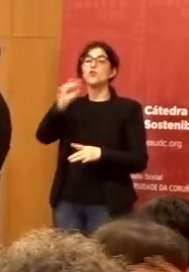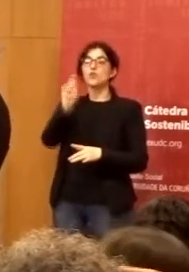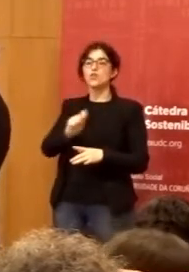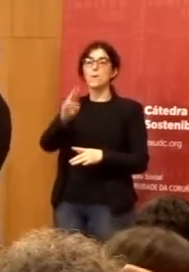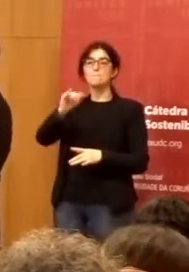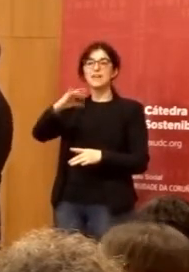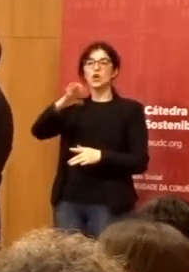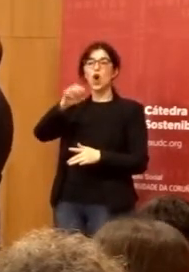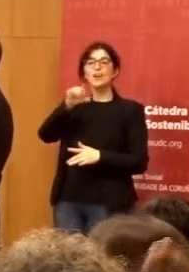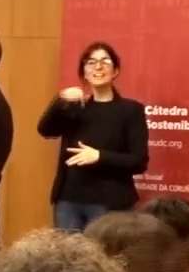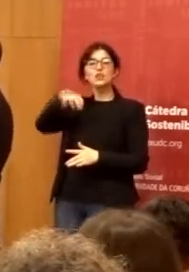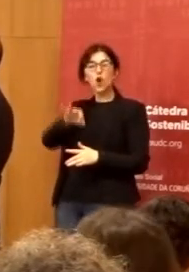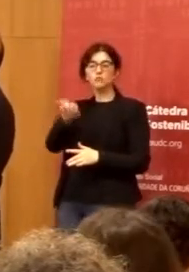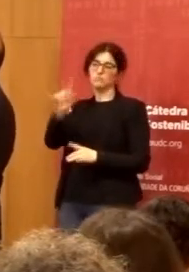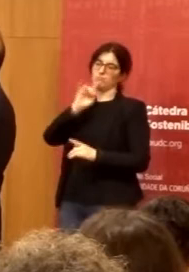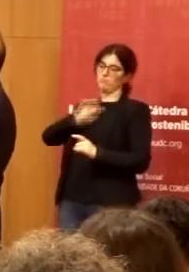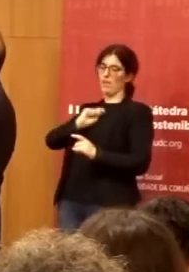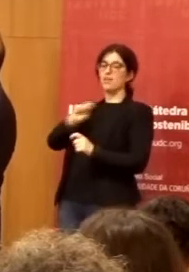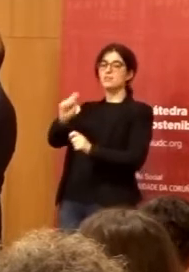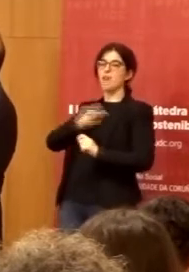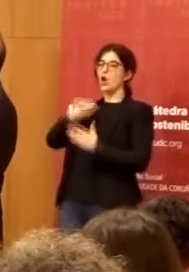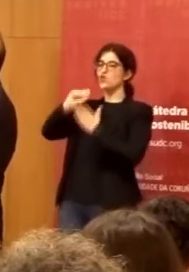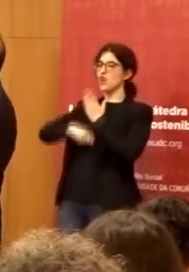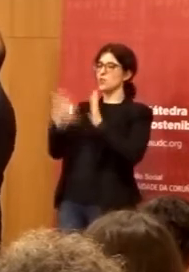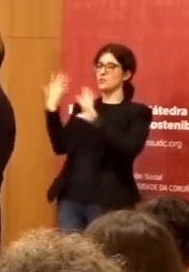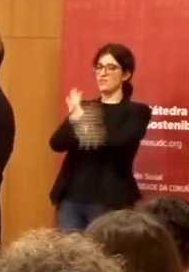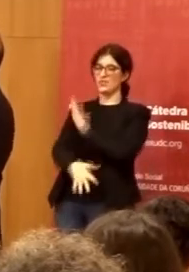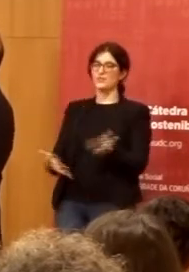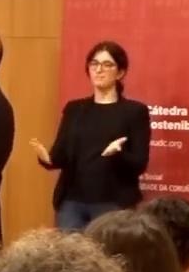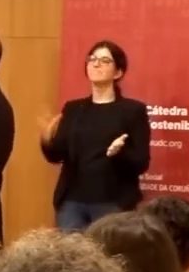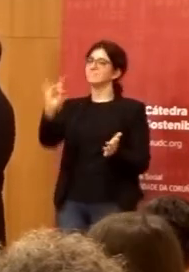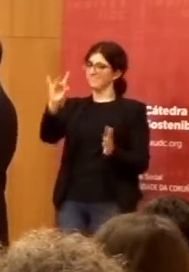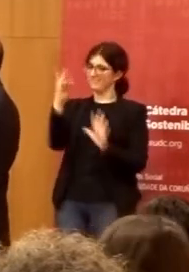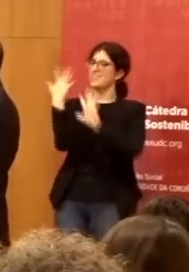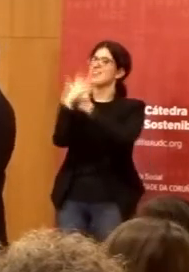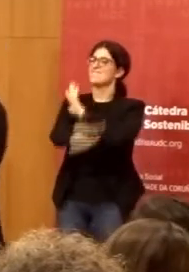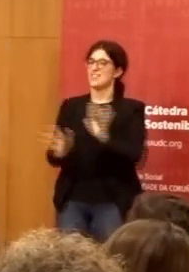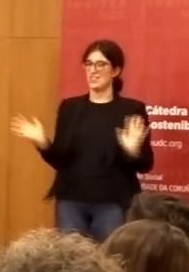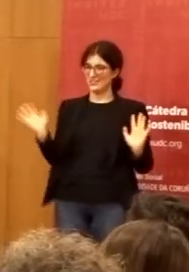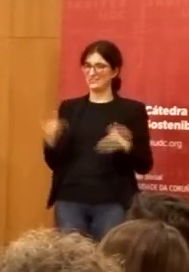Picolino, que me ofrecía un contrato indefinido. Sí, sí, han oído bien, indefinido.